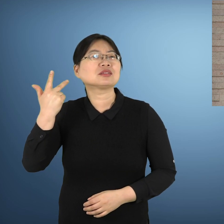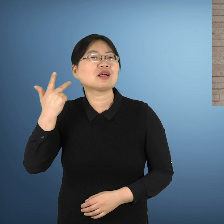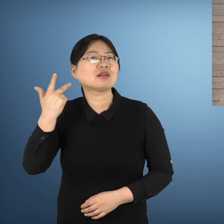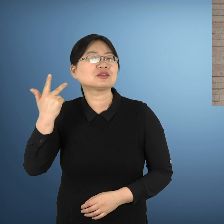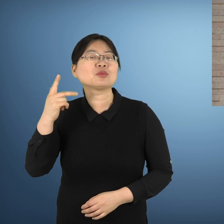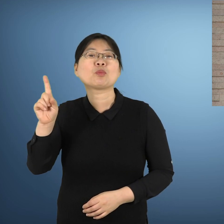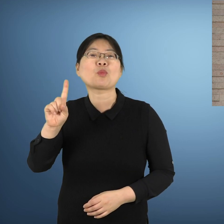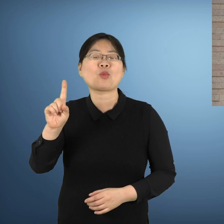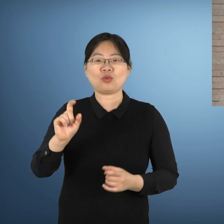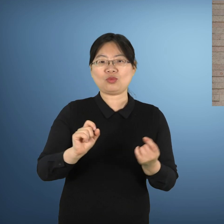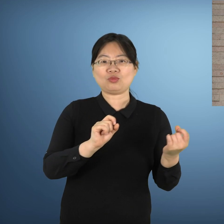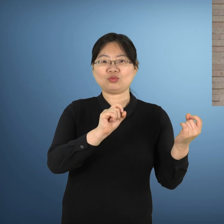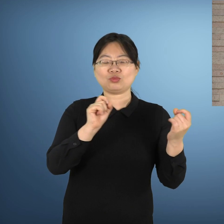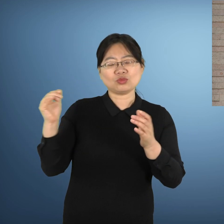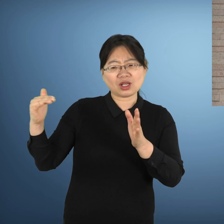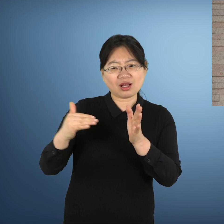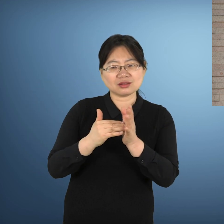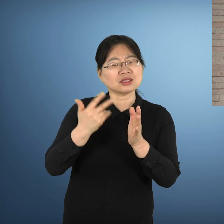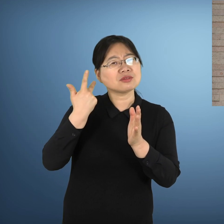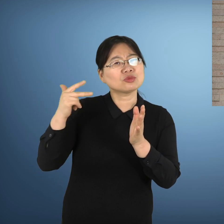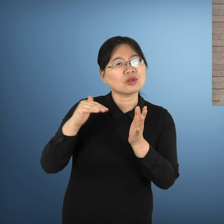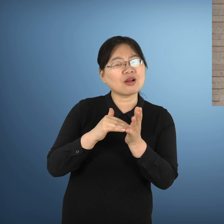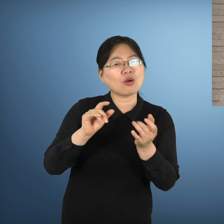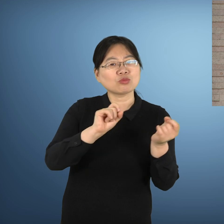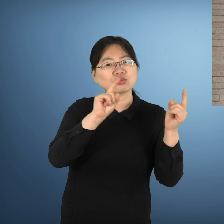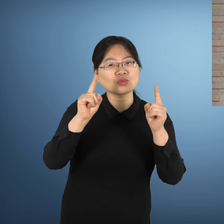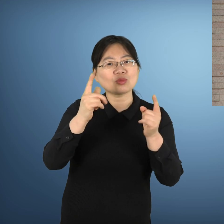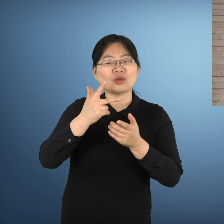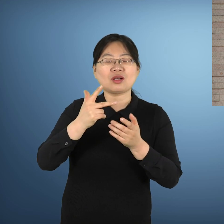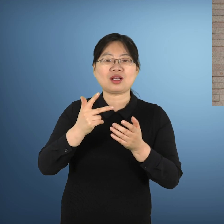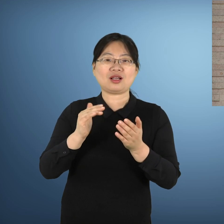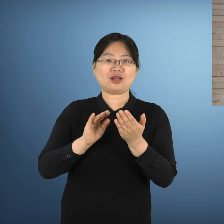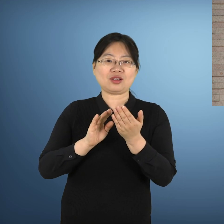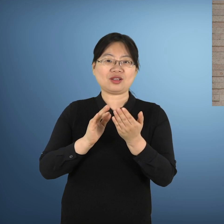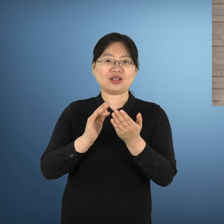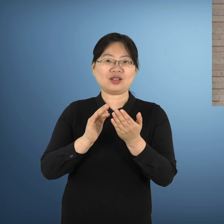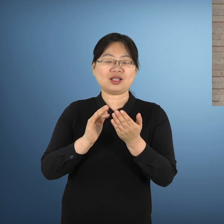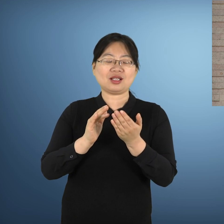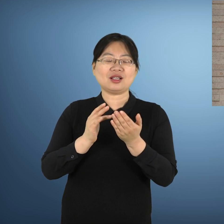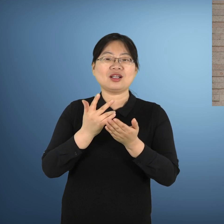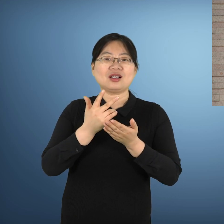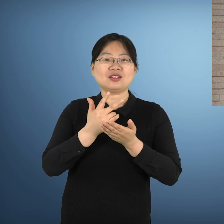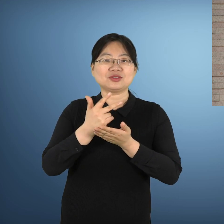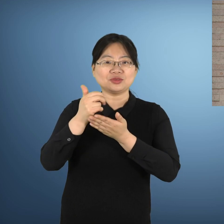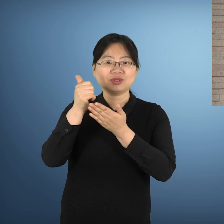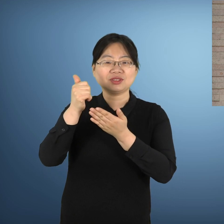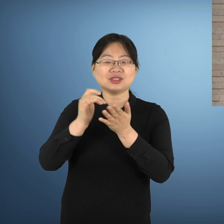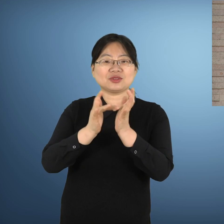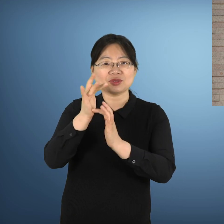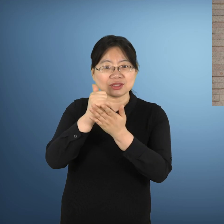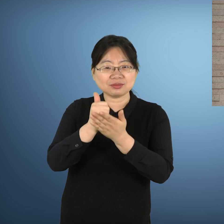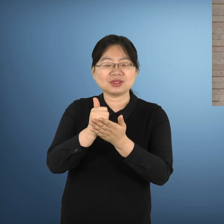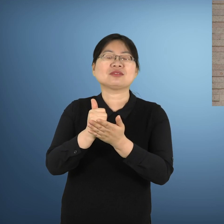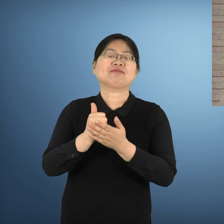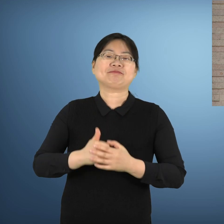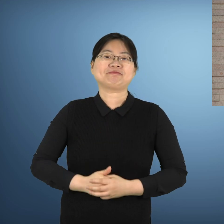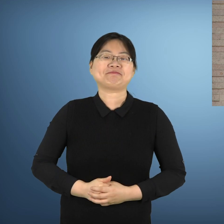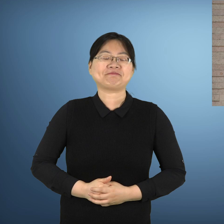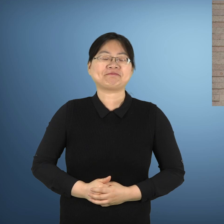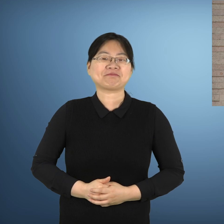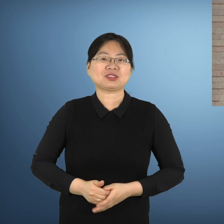지난주까지는 부활의 주님께서 낙향한 제자들에게 찾아오셔서 이제